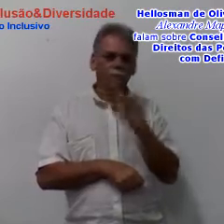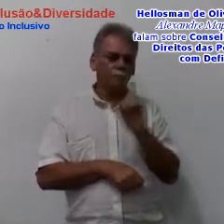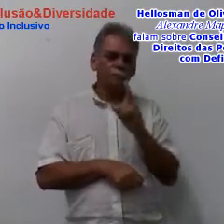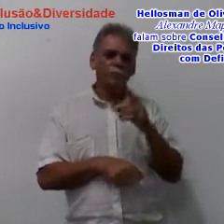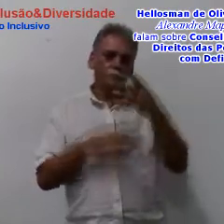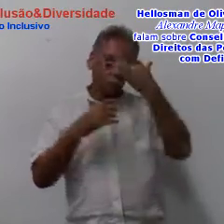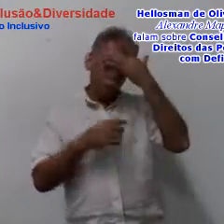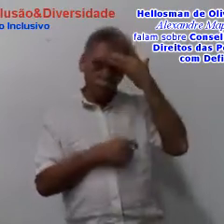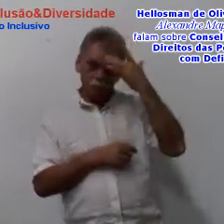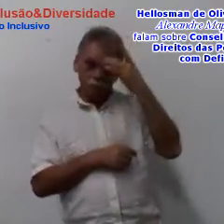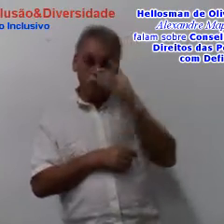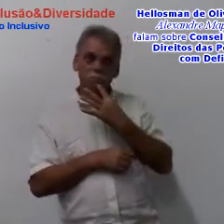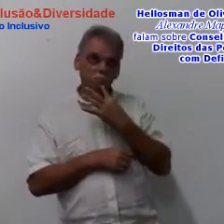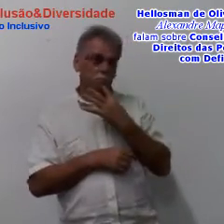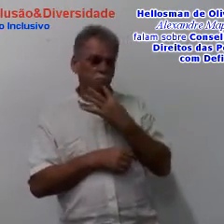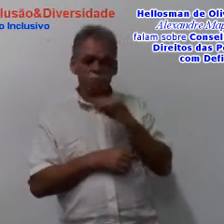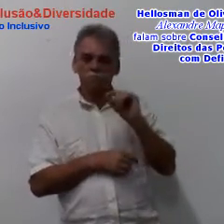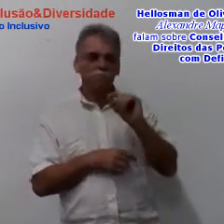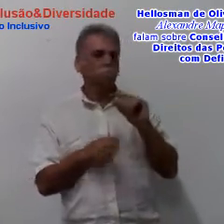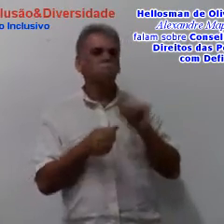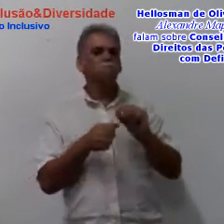gente